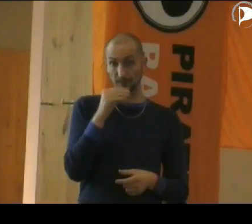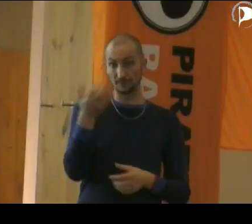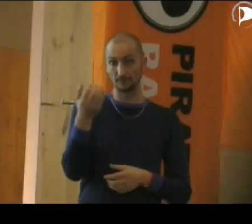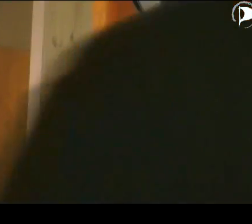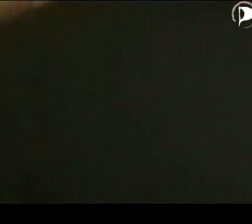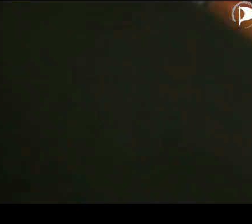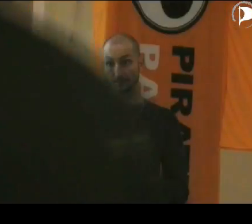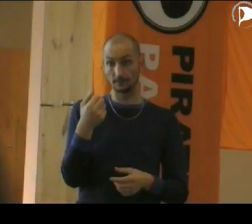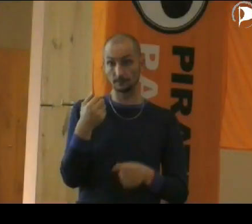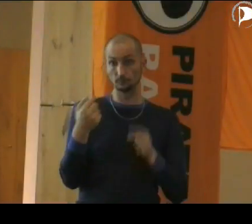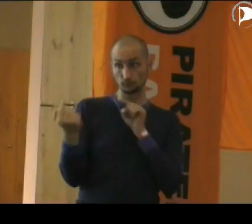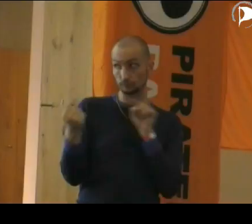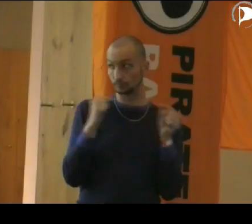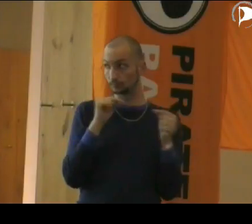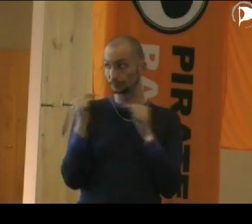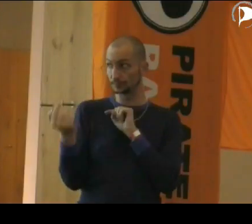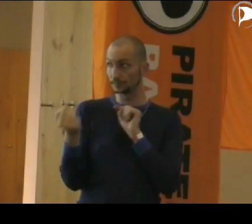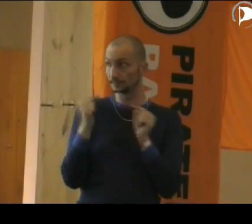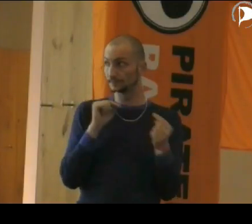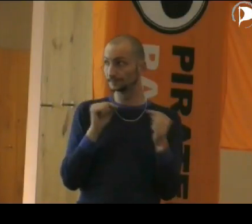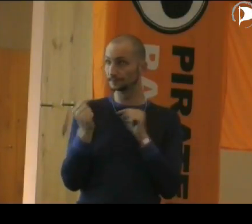weitermachen nico frei